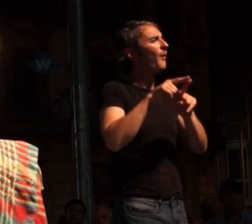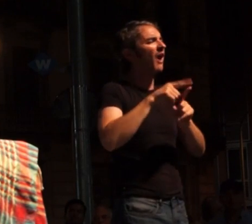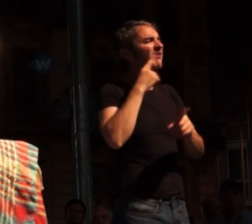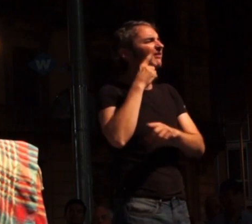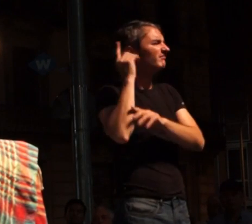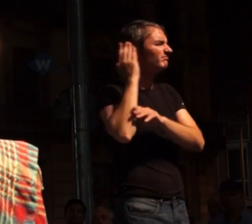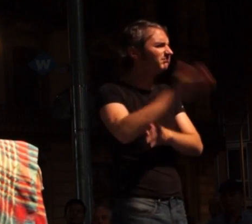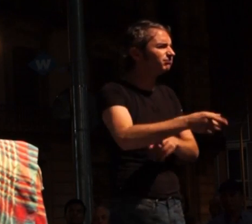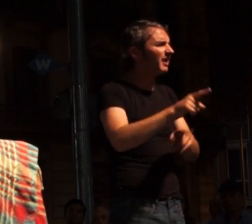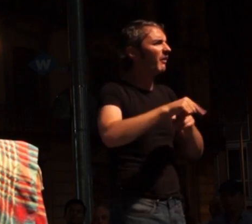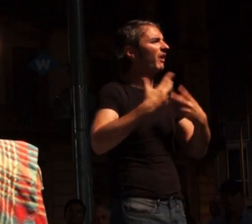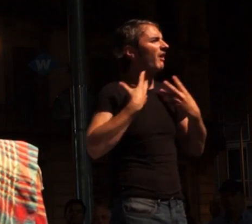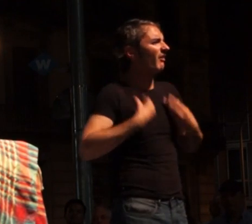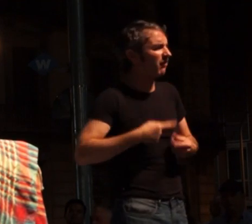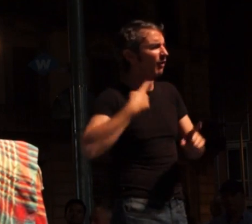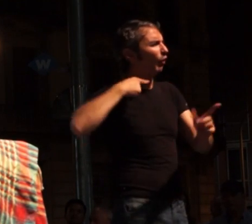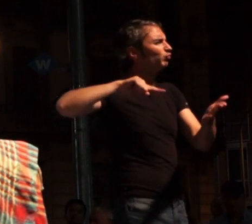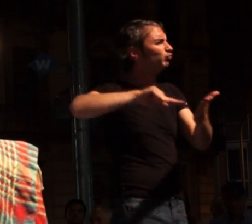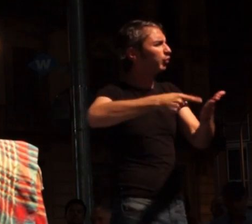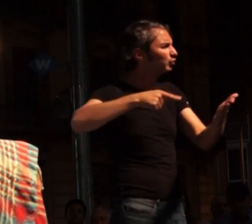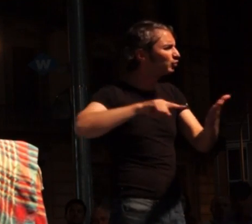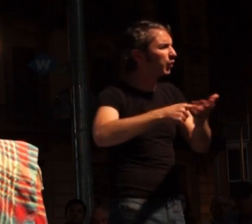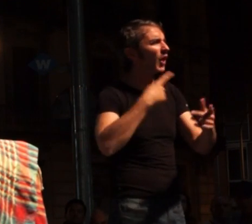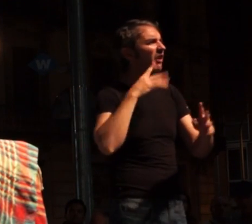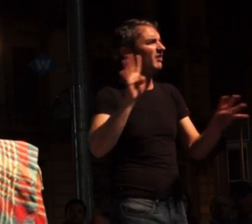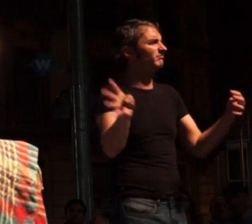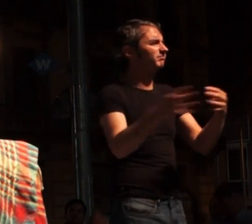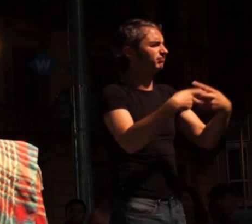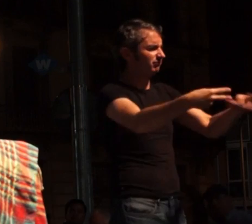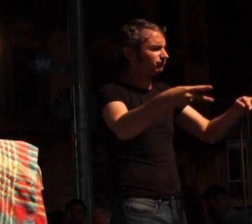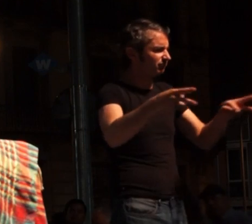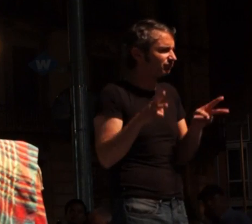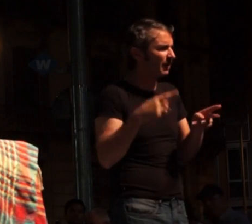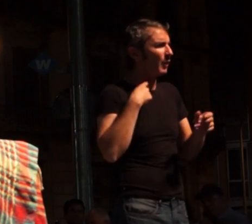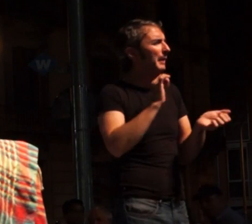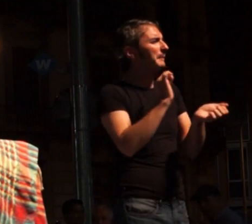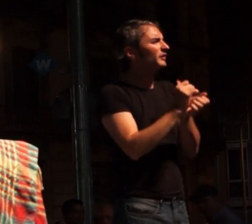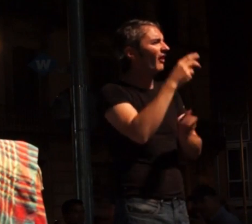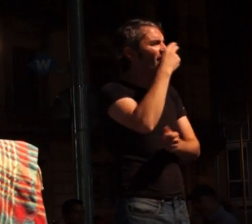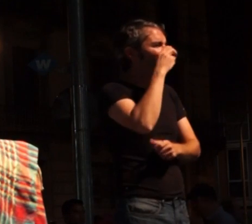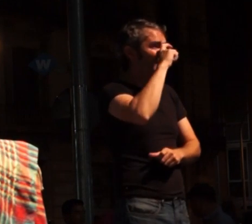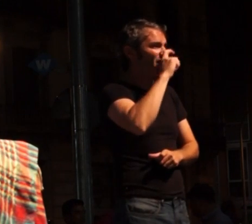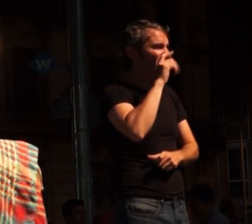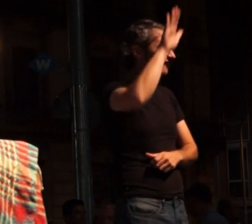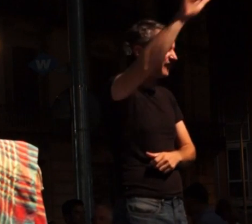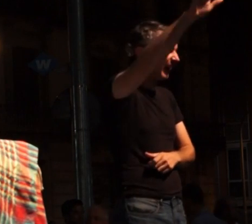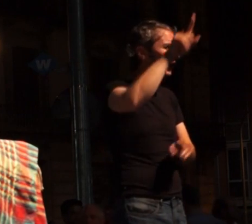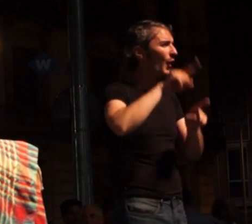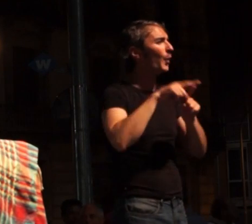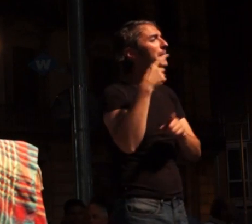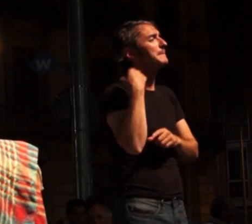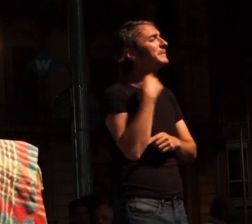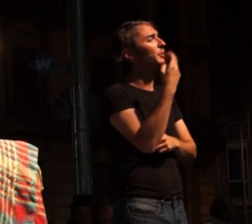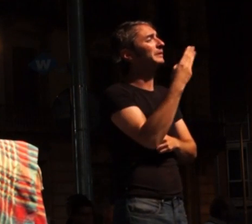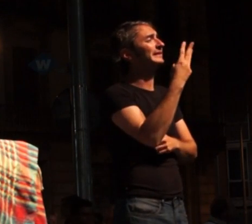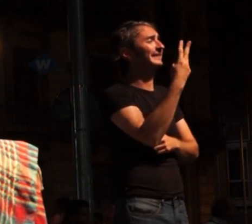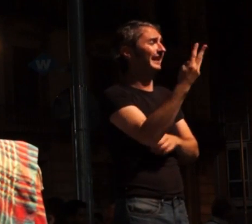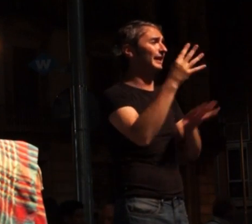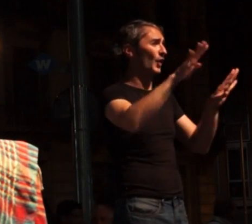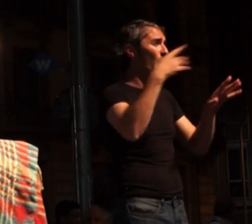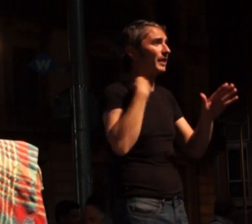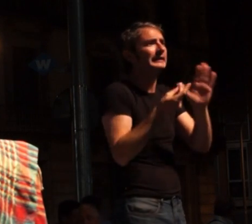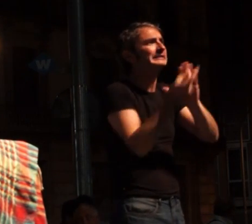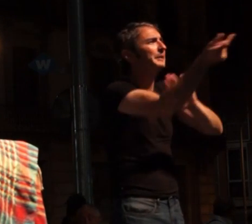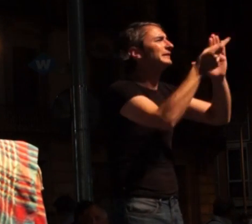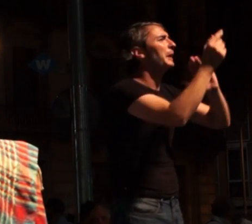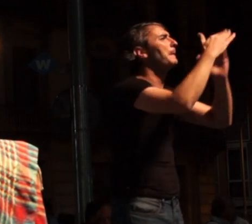de la desesperació, tortures, camps de concentració, presons franquistes, els que aquell març del 39 marxaren a l'exili